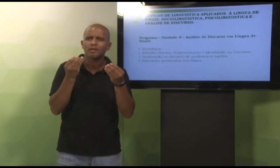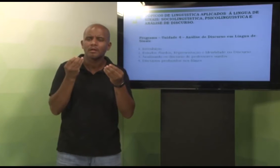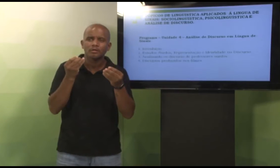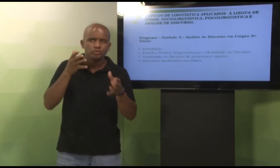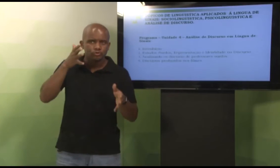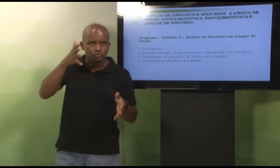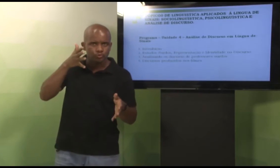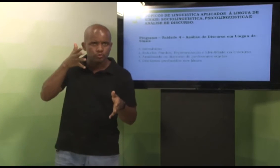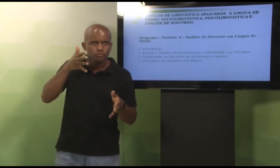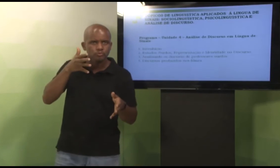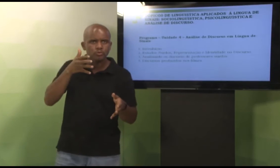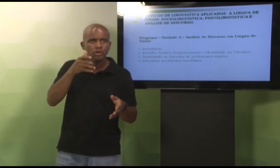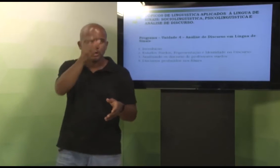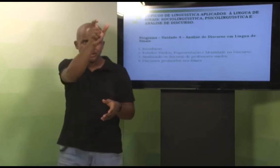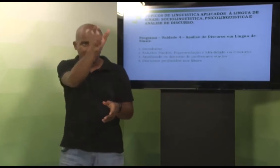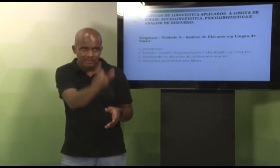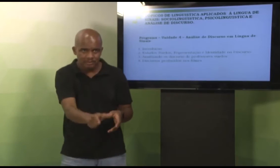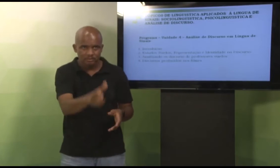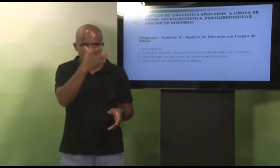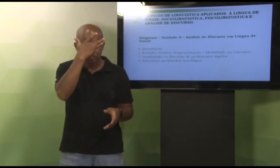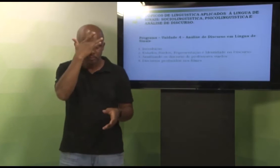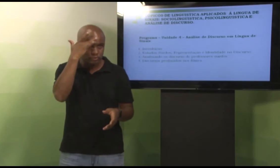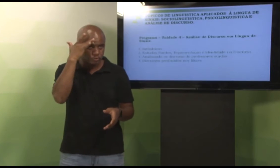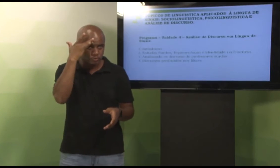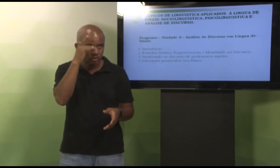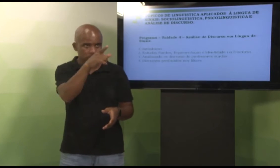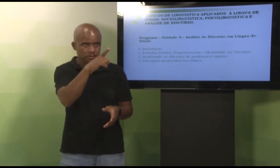falar um pouco como o discurso